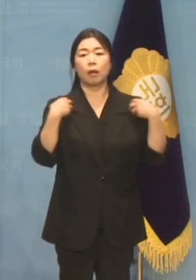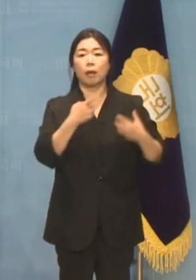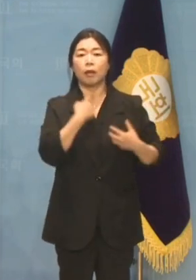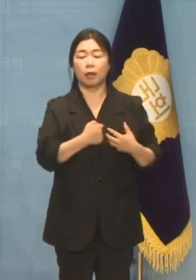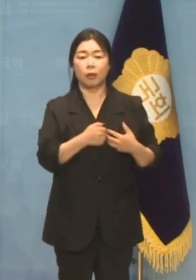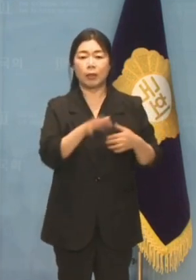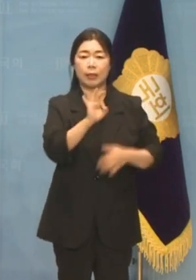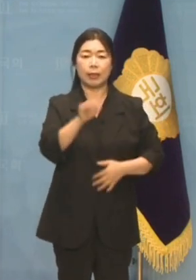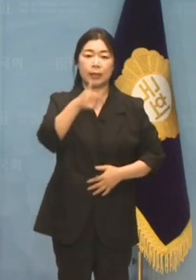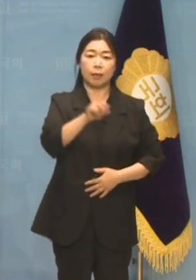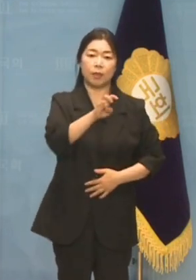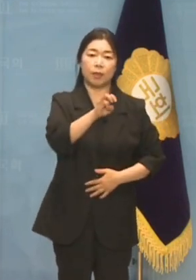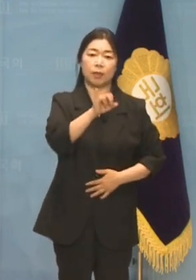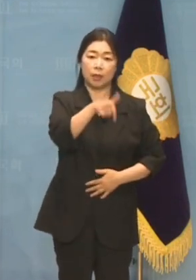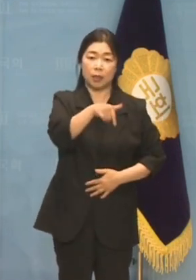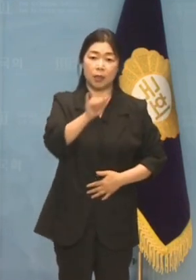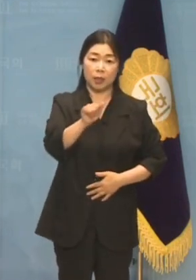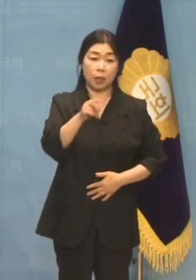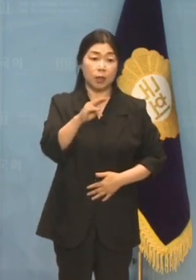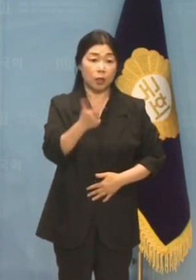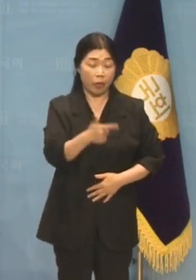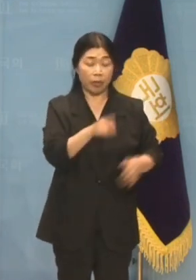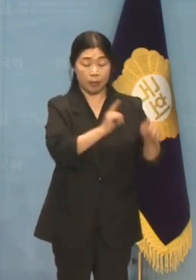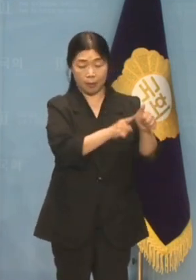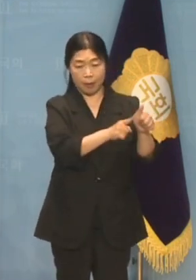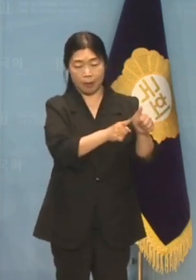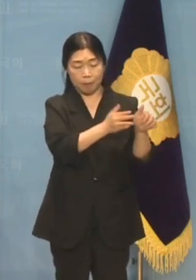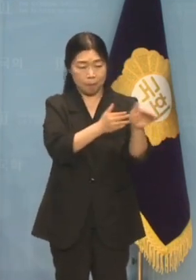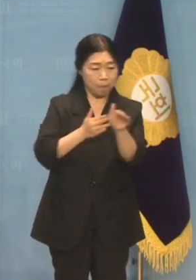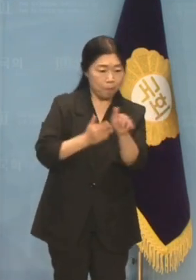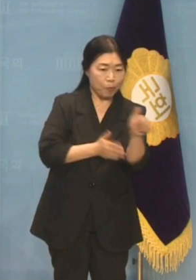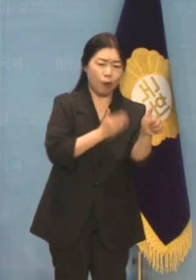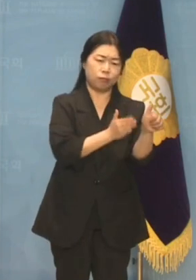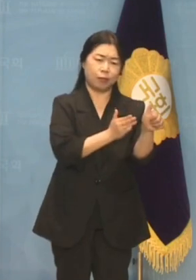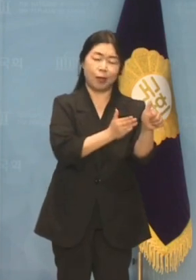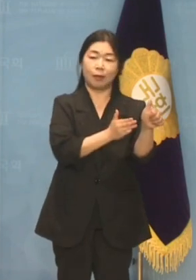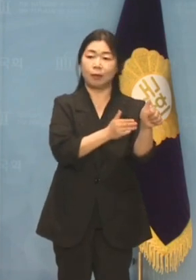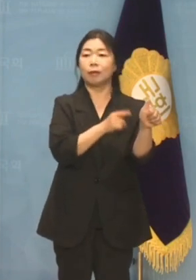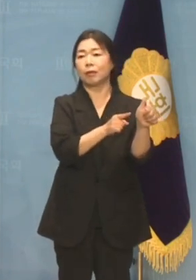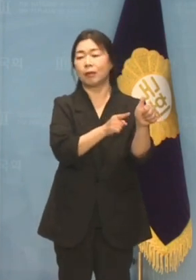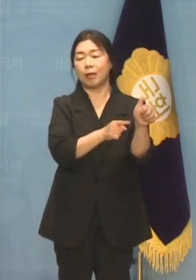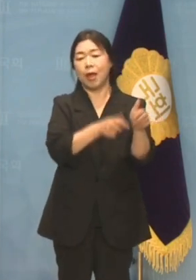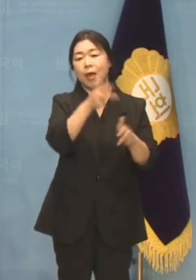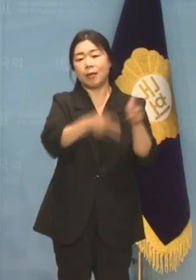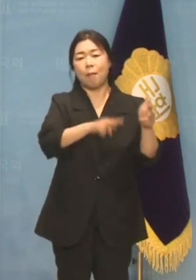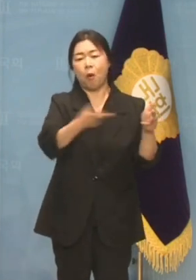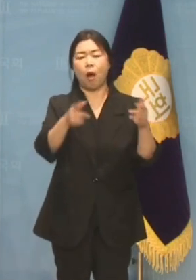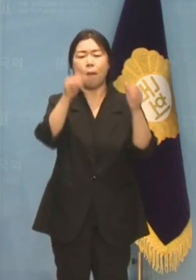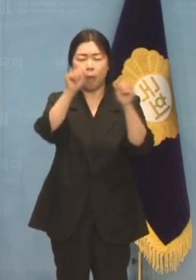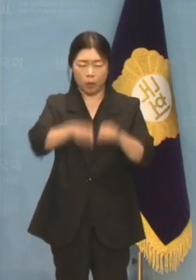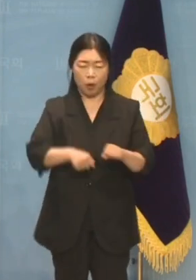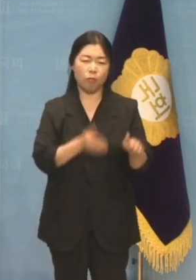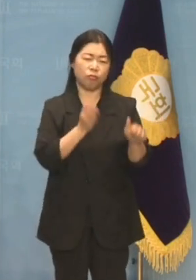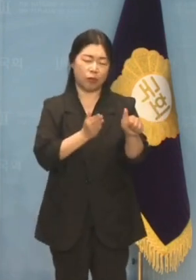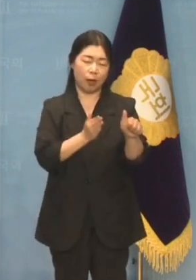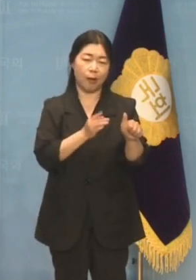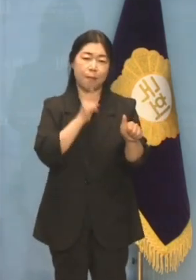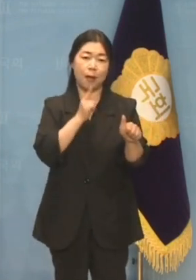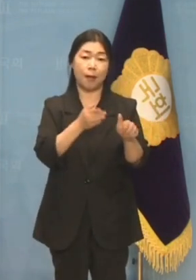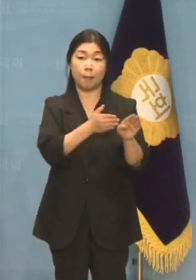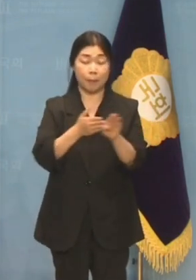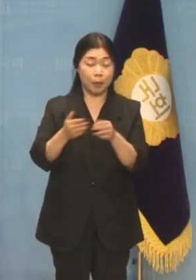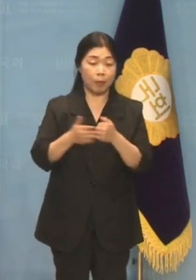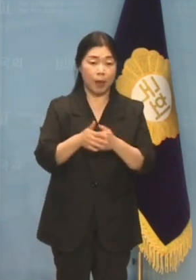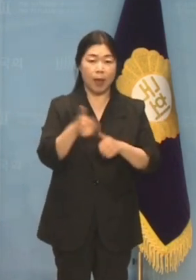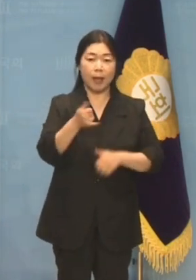김기현 의원에게 해당 사업 변경 허가를 청탁하기 위해 당시 김기현 의원 지역사무실에서 일하고